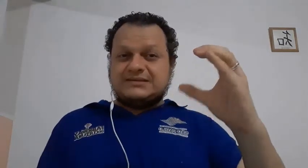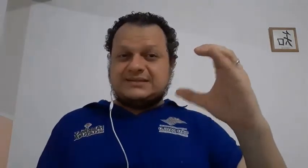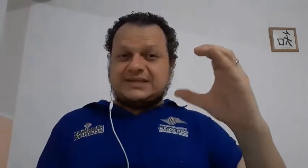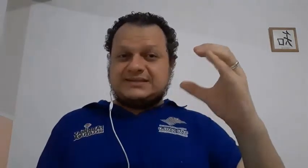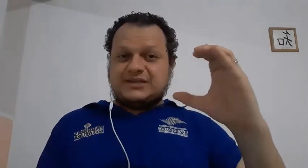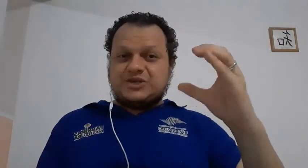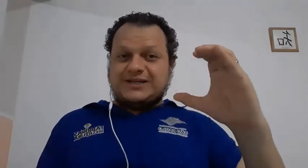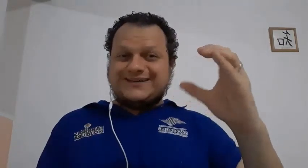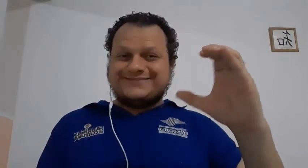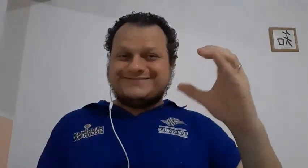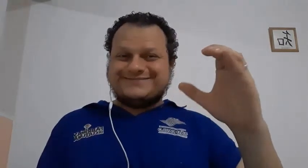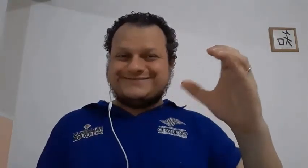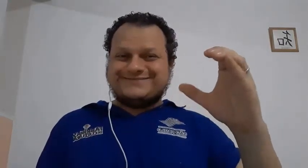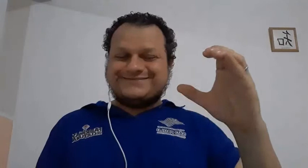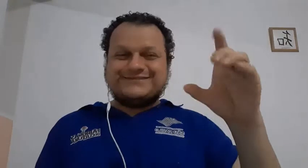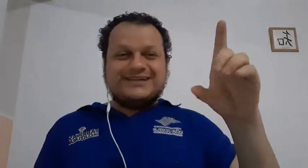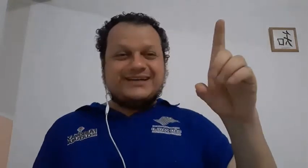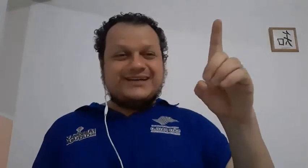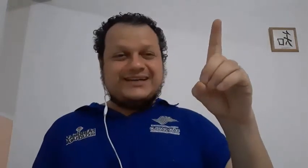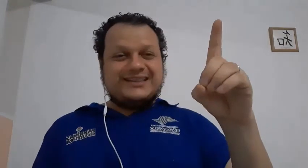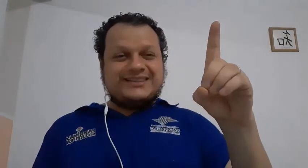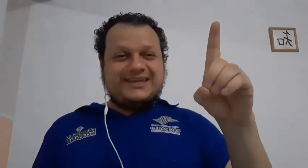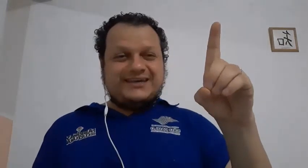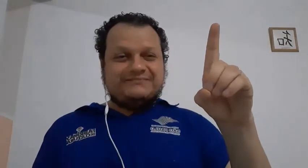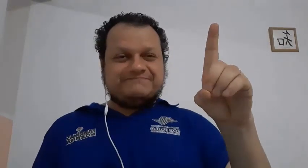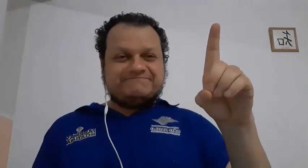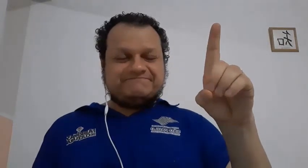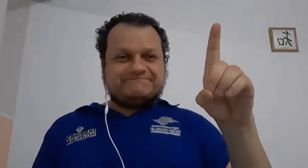C cedilha. D. E.